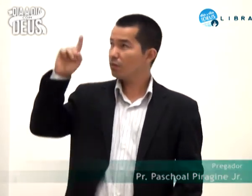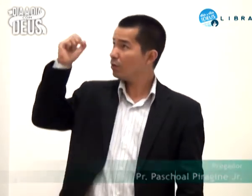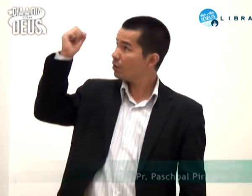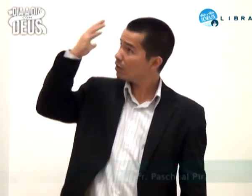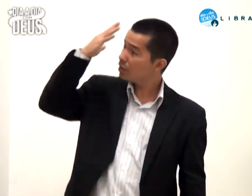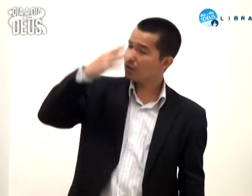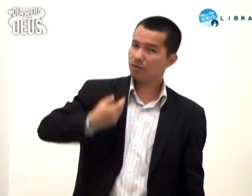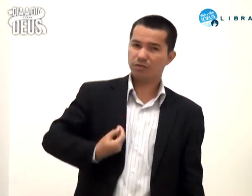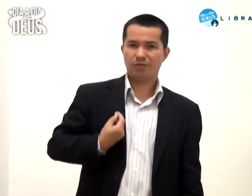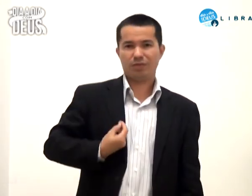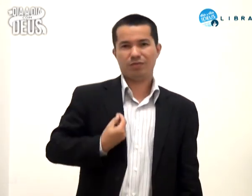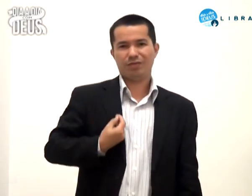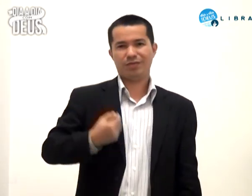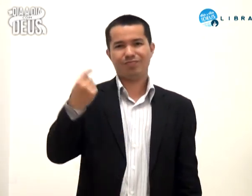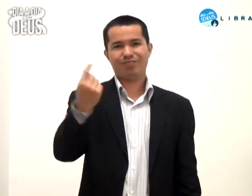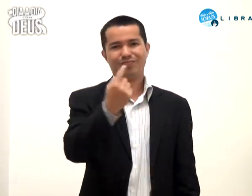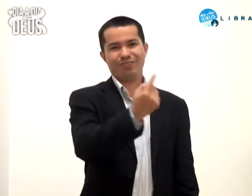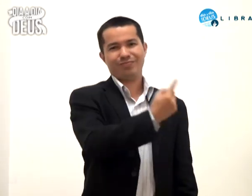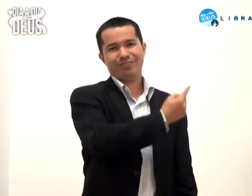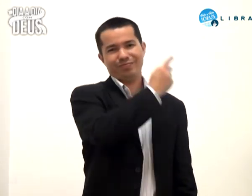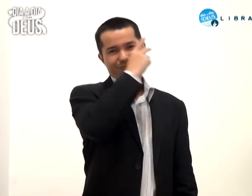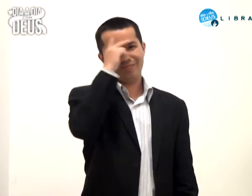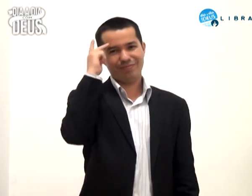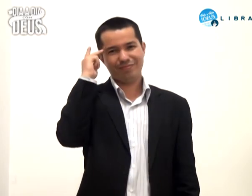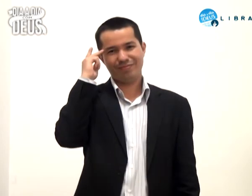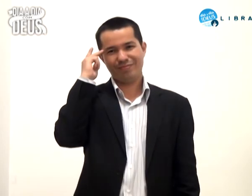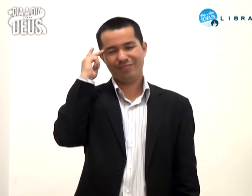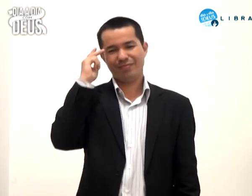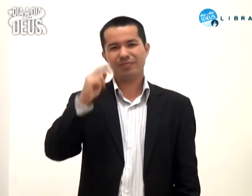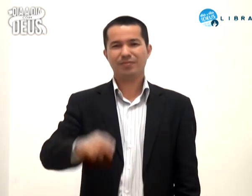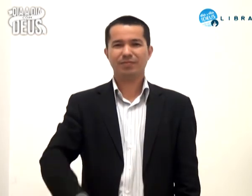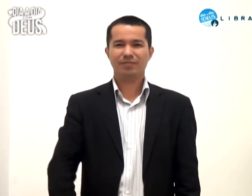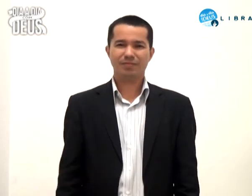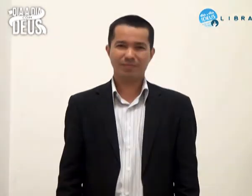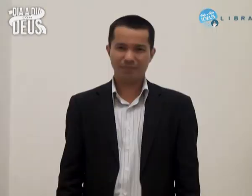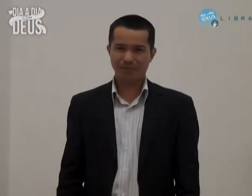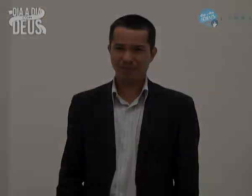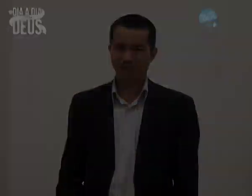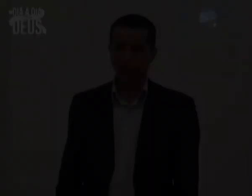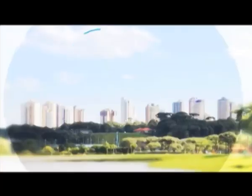isso, a gente vai viver a graça de Deus na nossa vida.